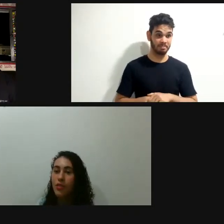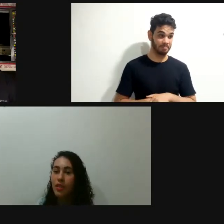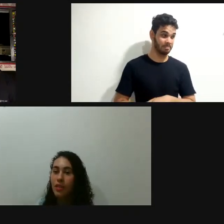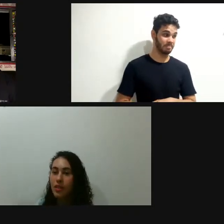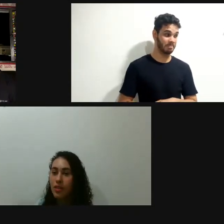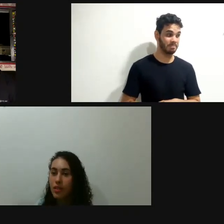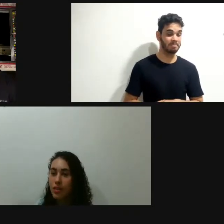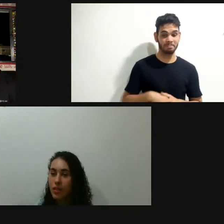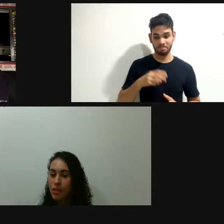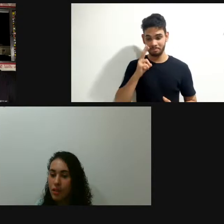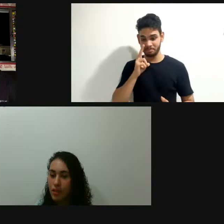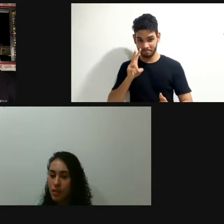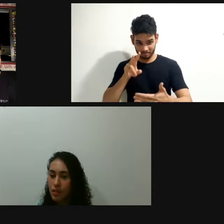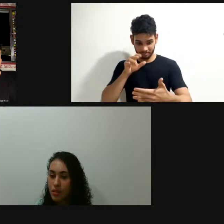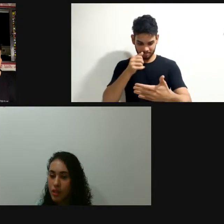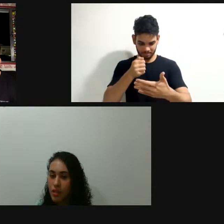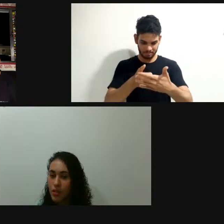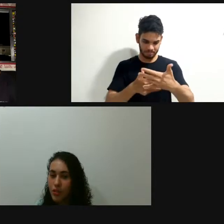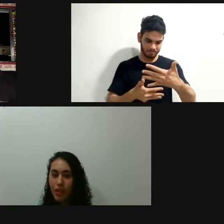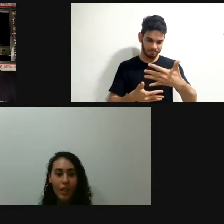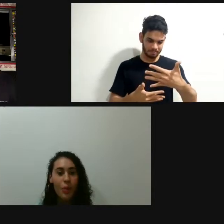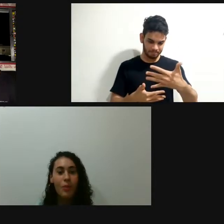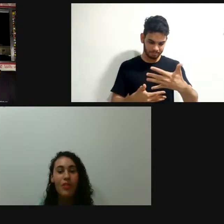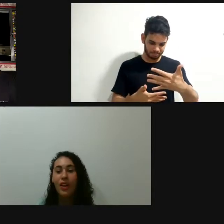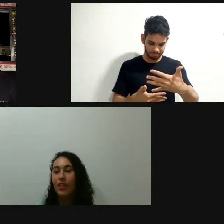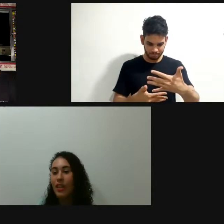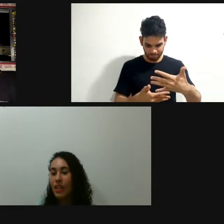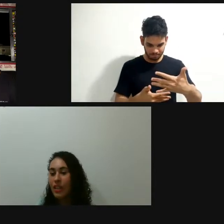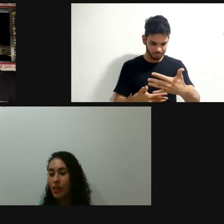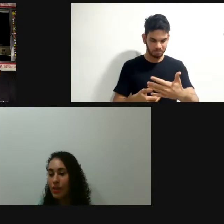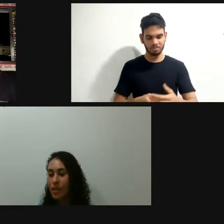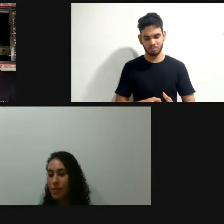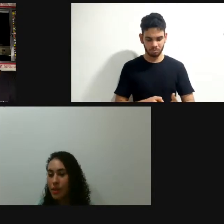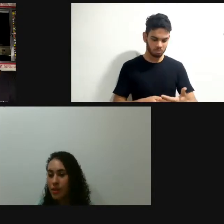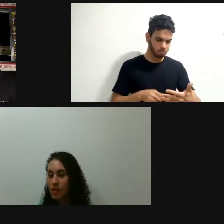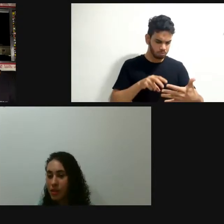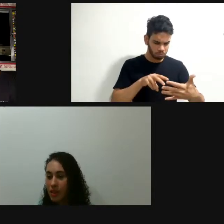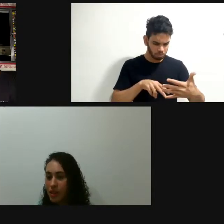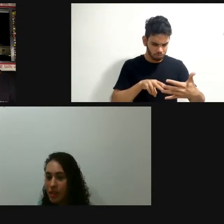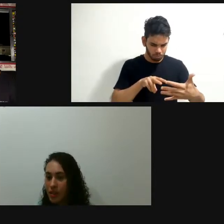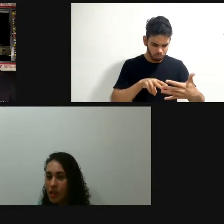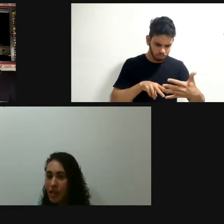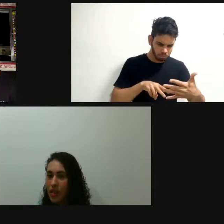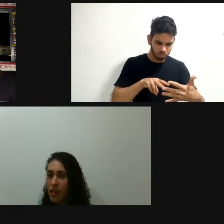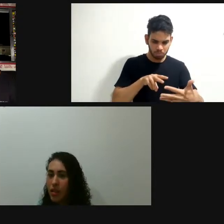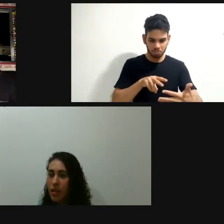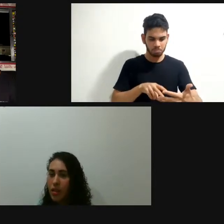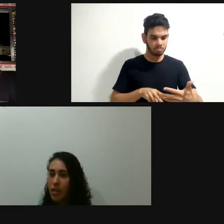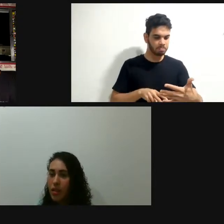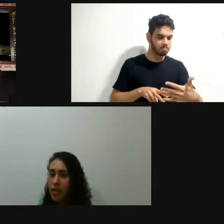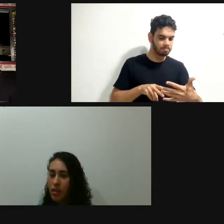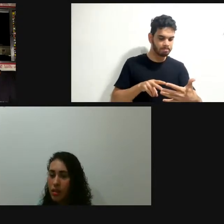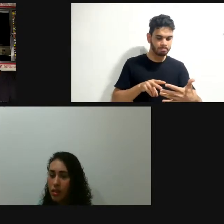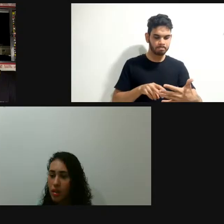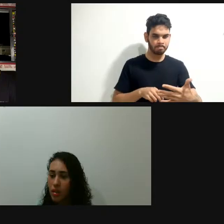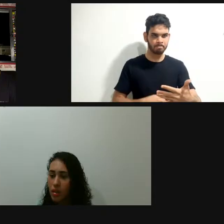Deixa eu ver. Deixa eu ver. Então, me falando aqui Aqui tá. perguntas.